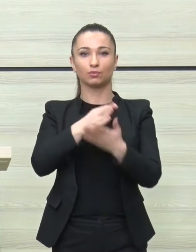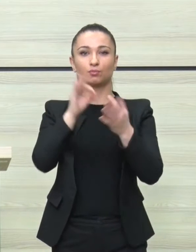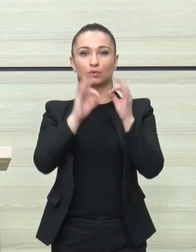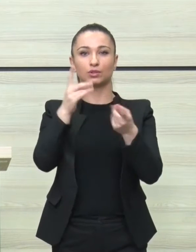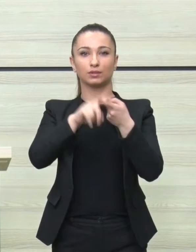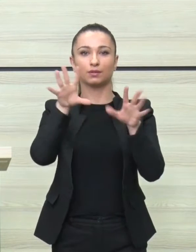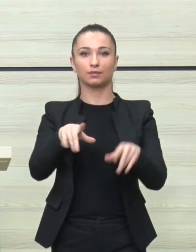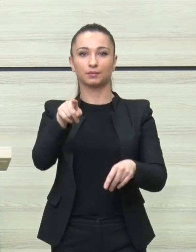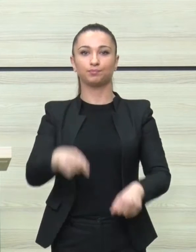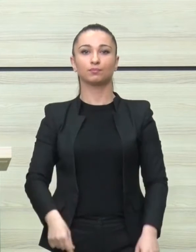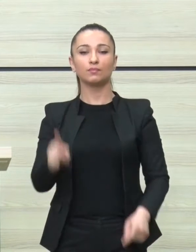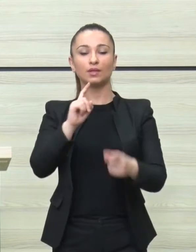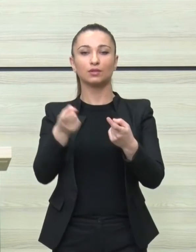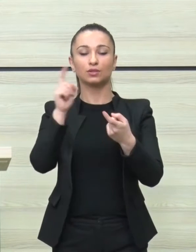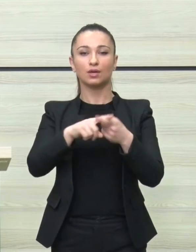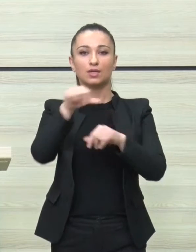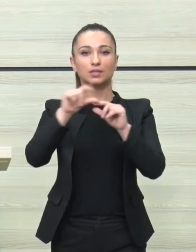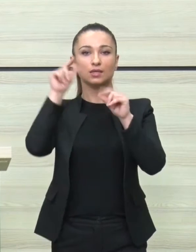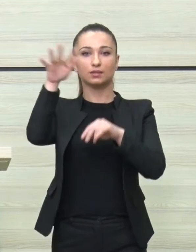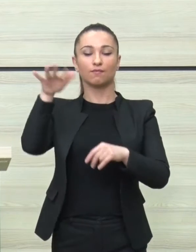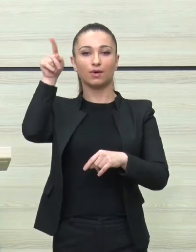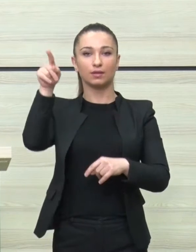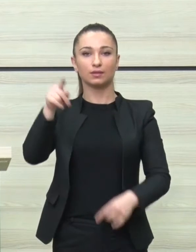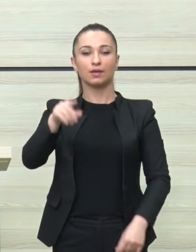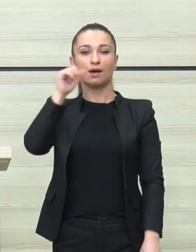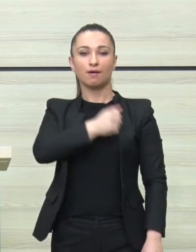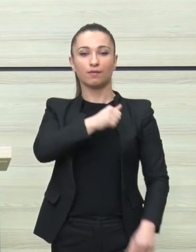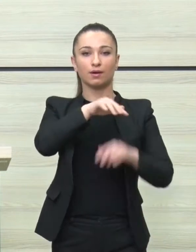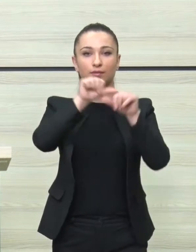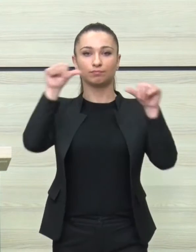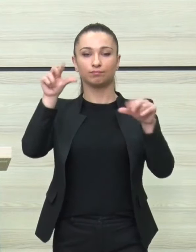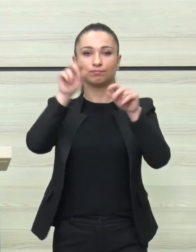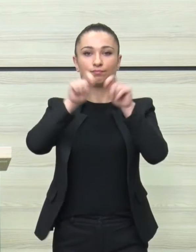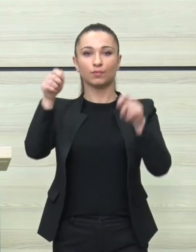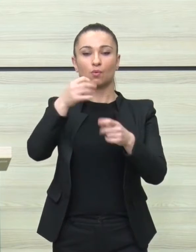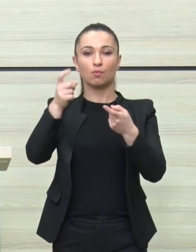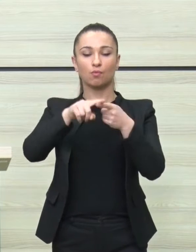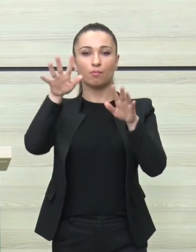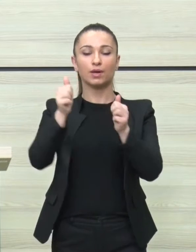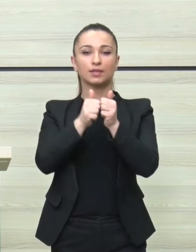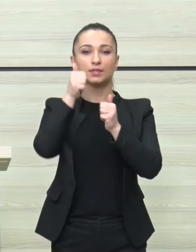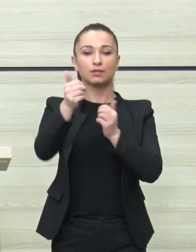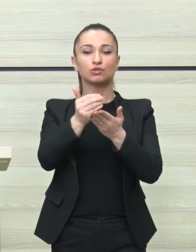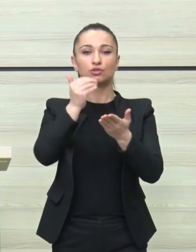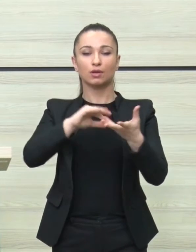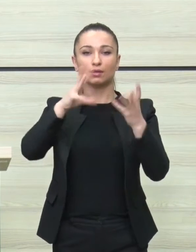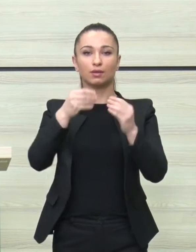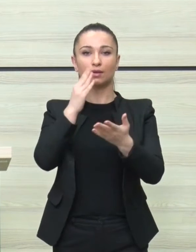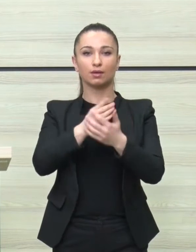59,54%. რაც შეეხება საზღვარგარეთ, მათ შორის ავღანეთში გახსნილი საარჩევნო უბნების წინასწარ